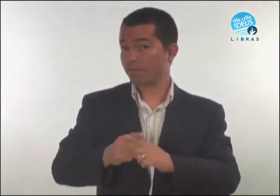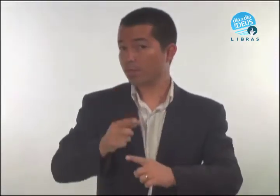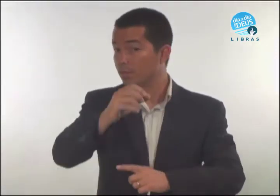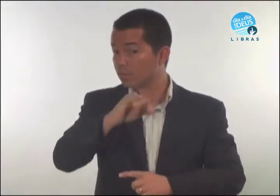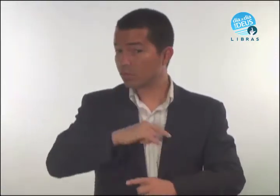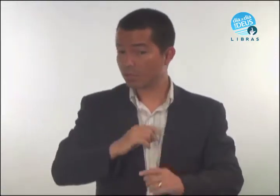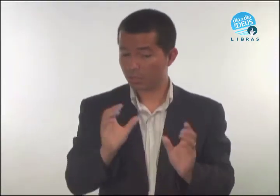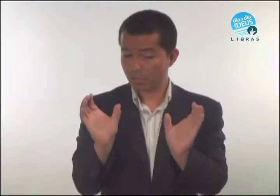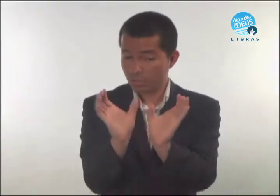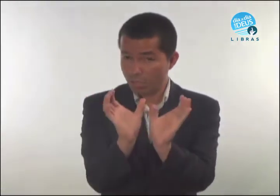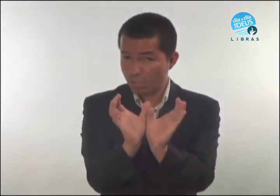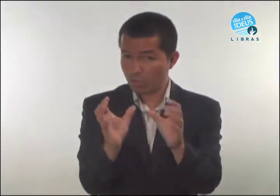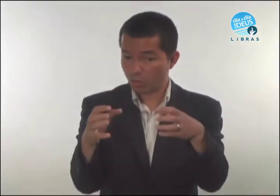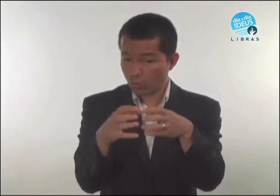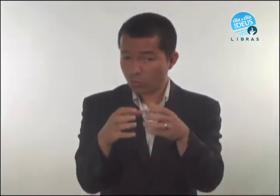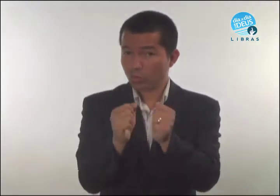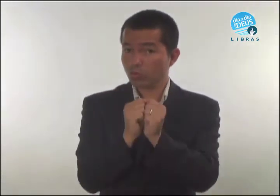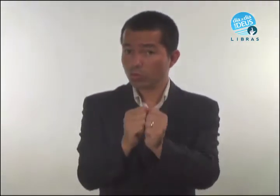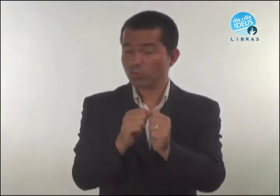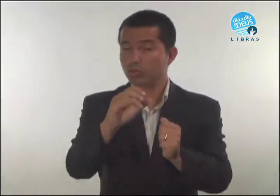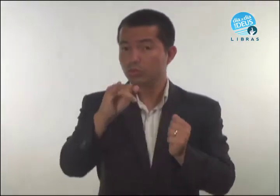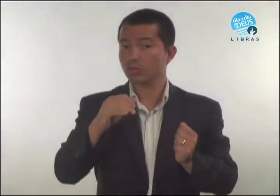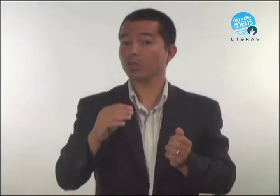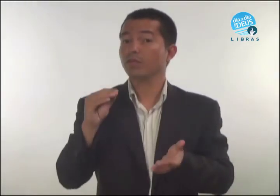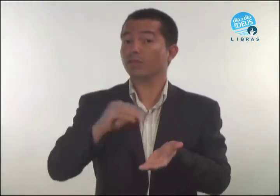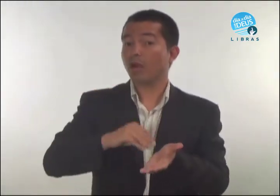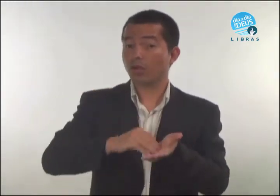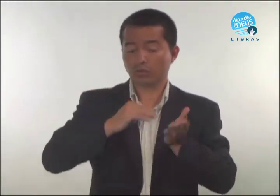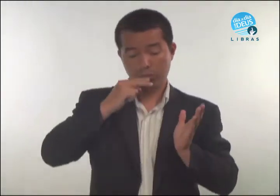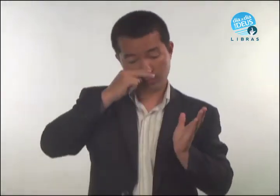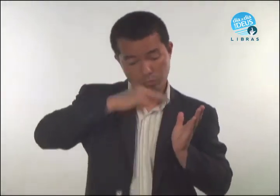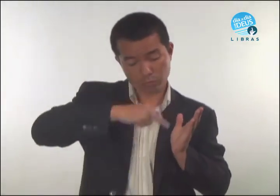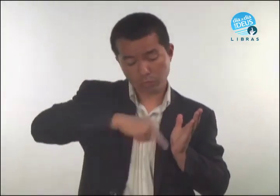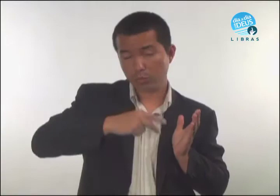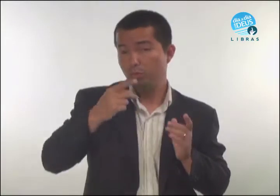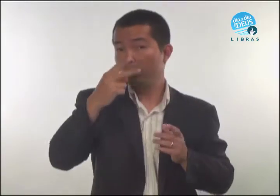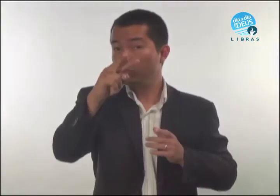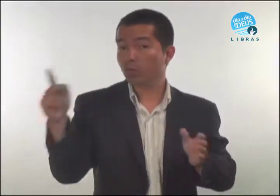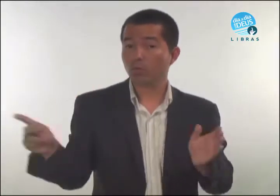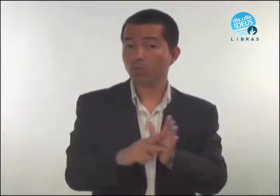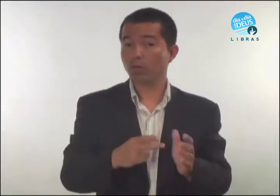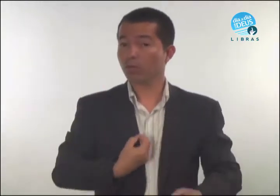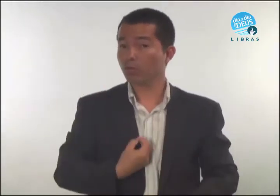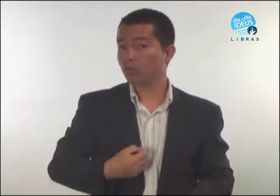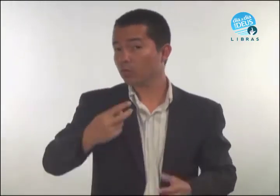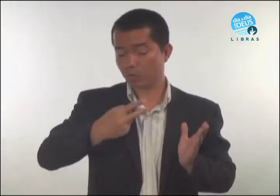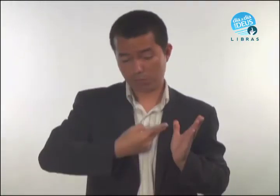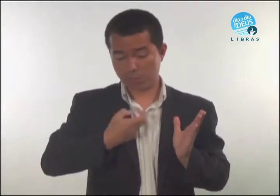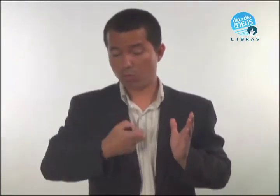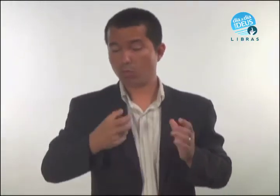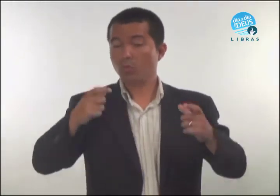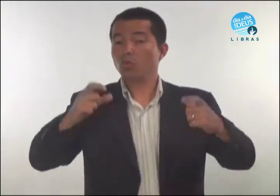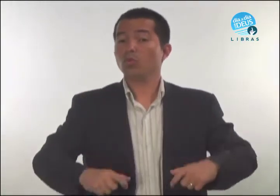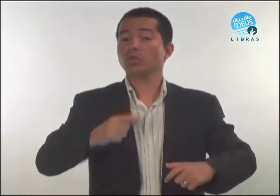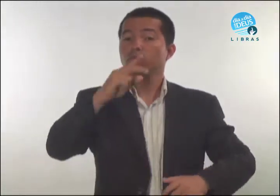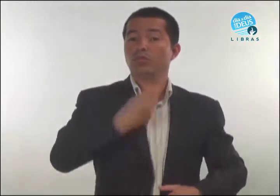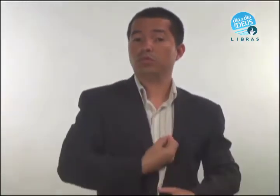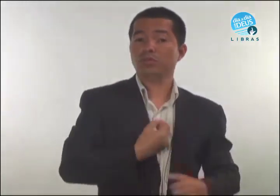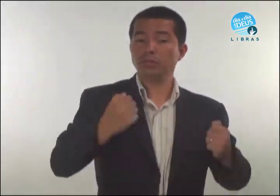E se você não é capaz de discernir a tua própria vida, e de você não é capaz de perceber onde você precisa acertar